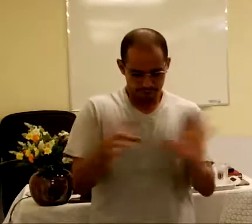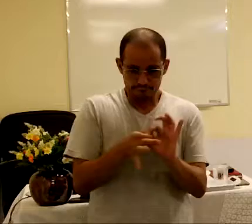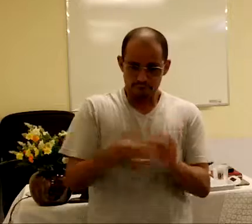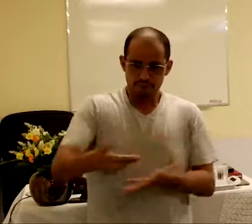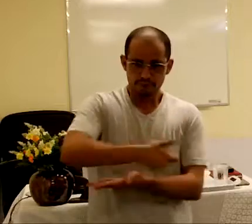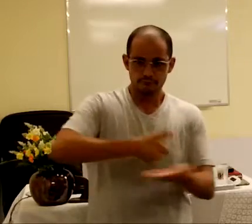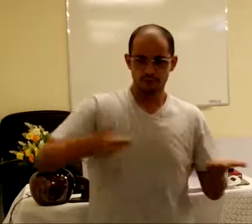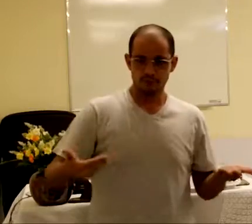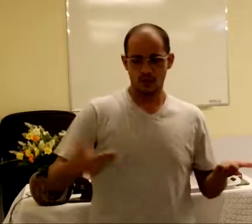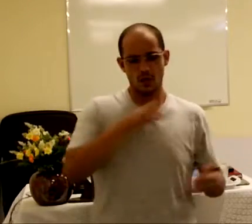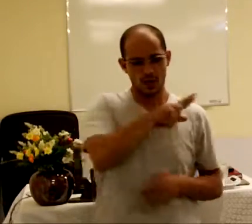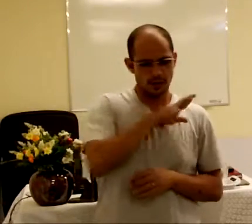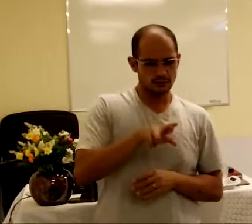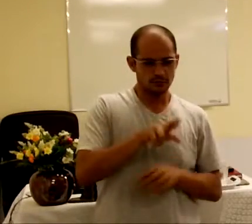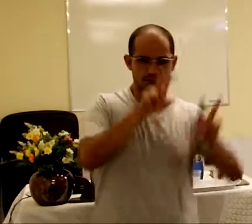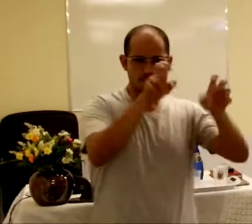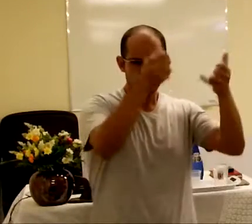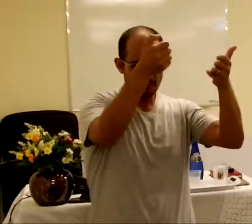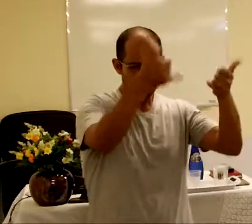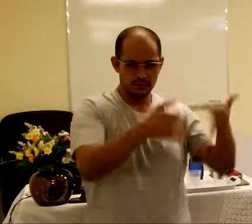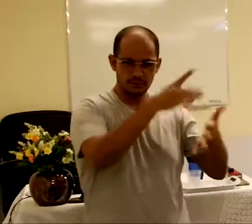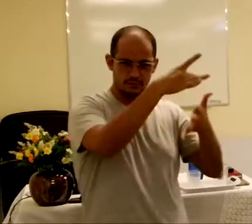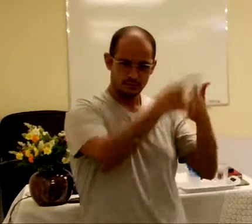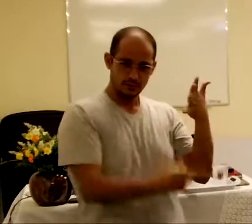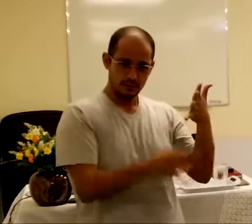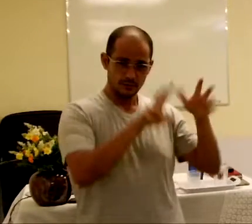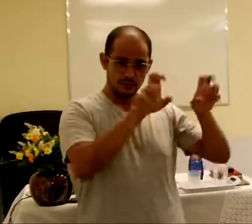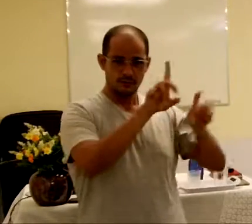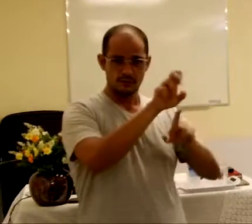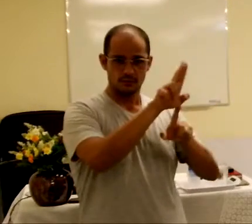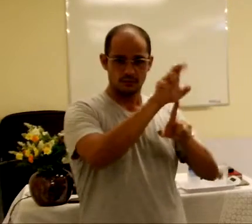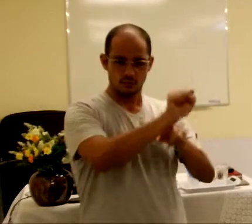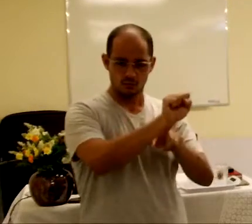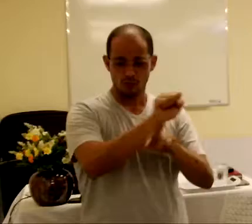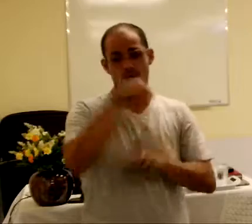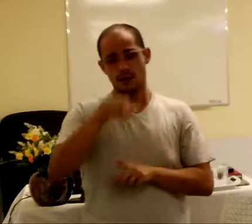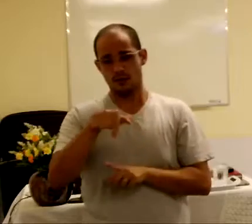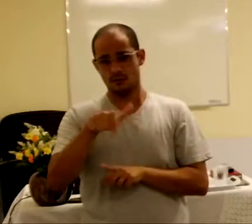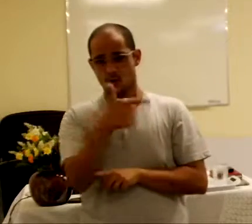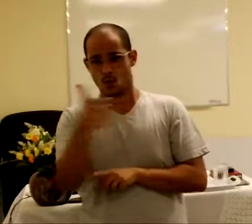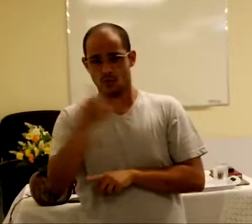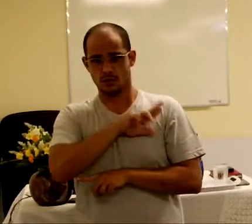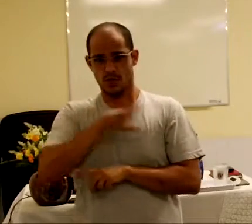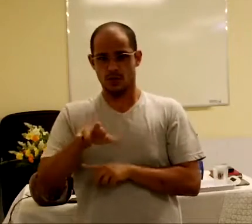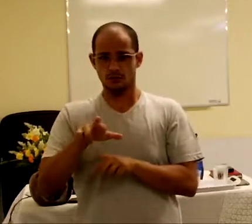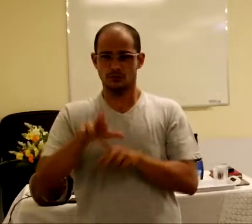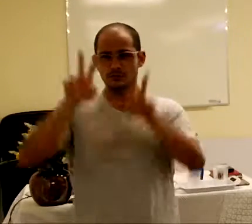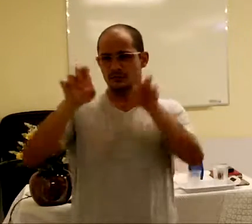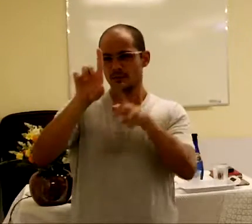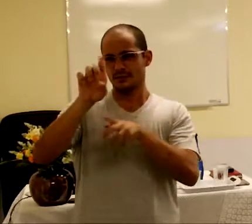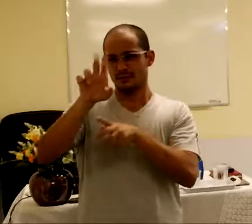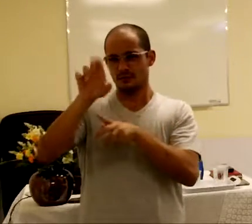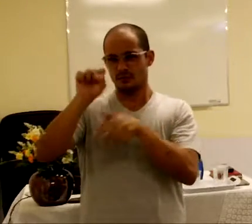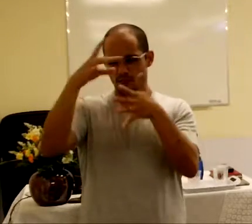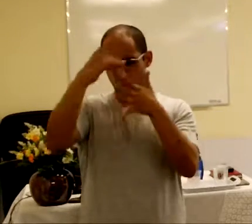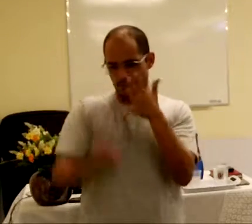O que uma religião fala sobre Deus, outra fala de um aspecto que essa não fala. E assim